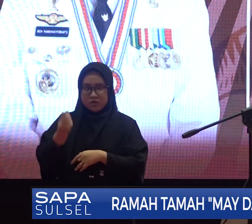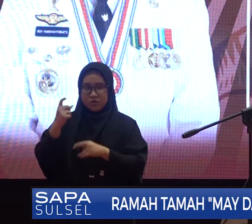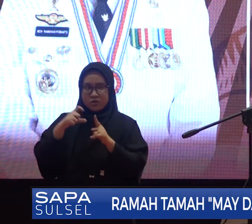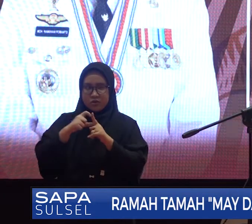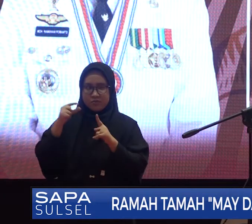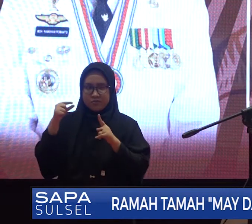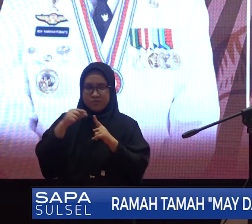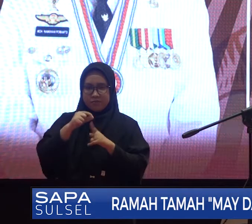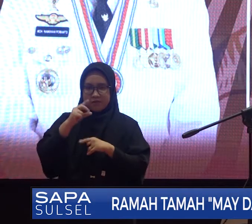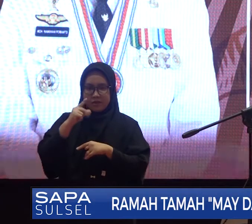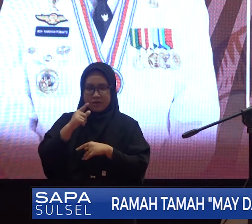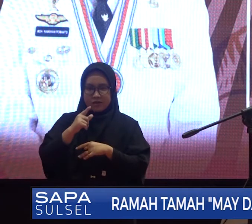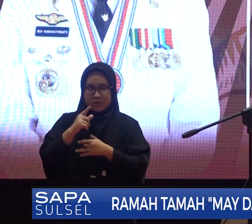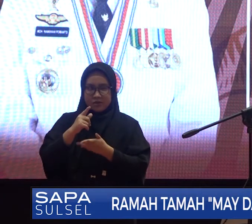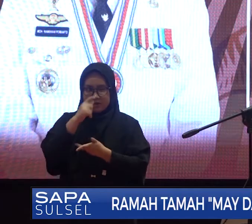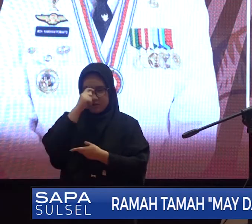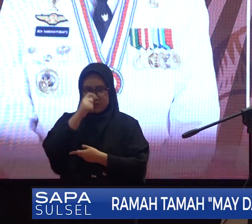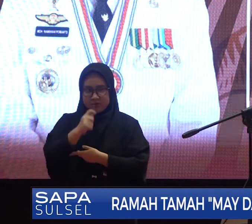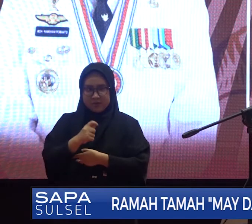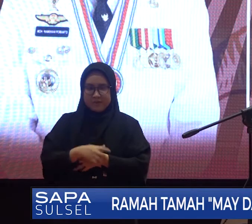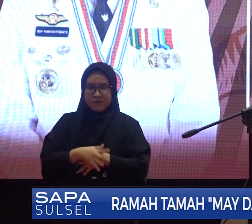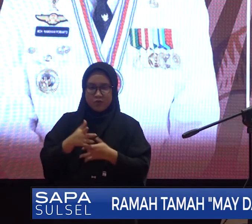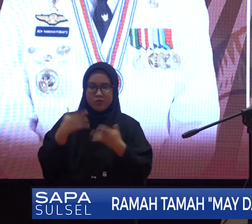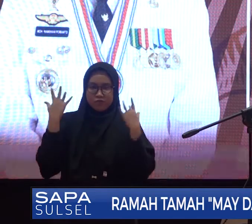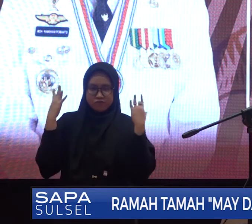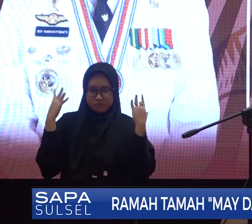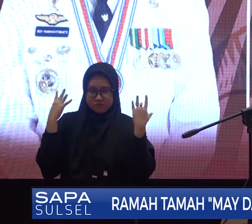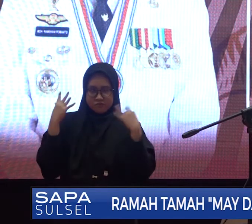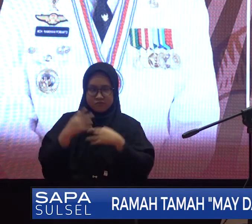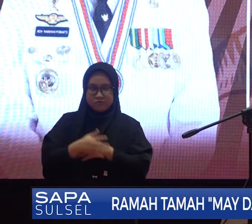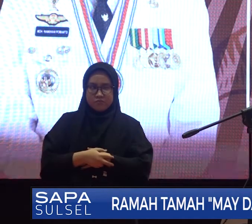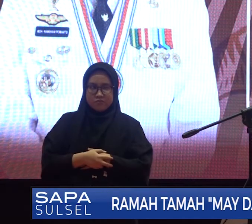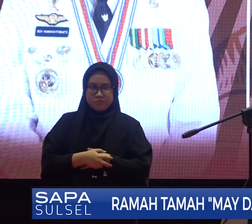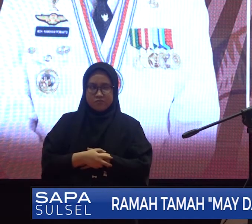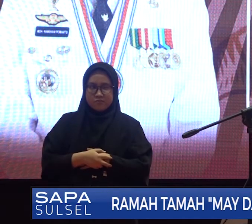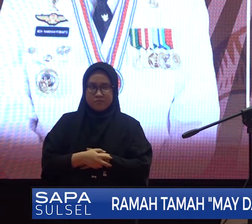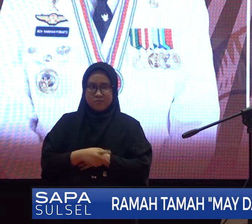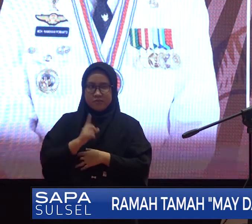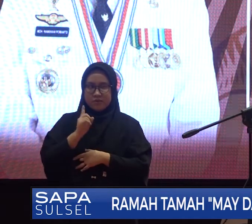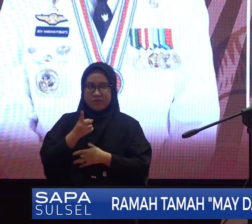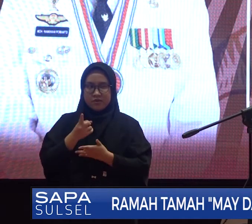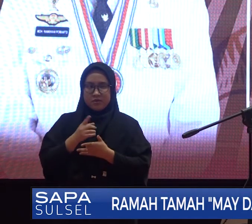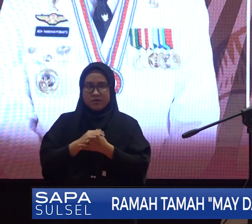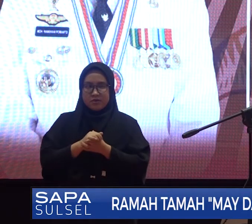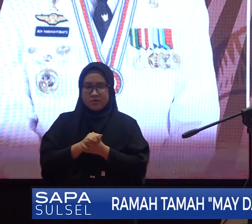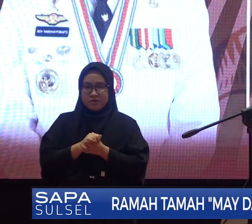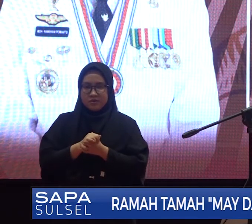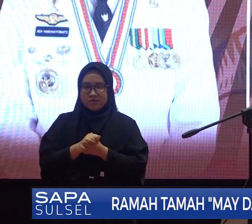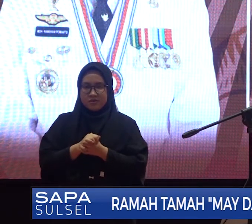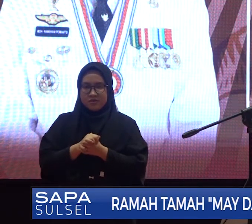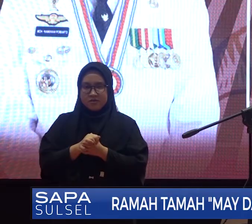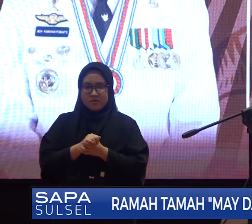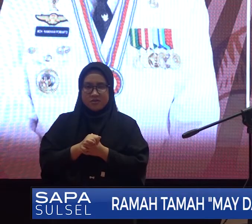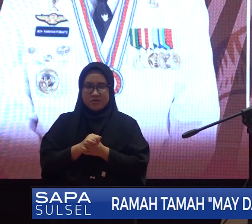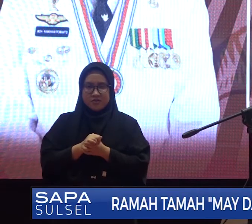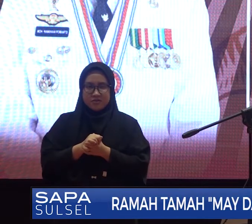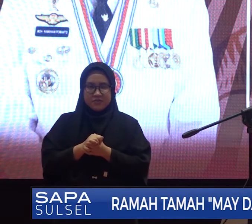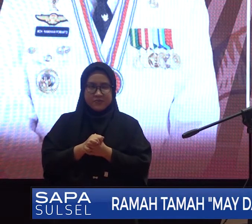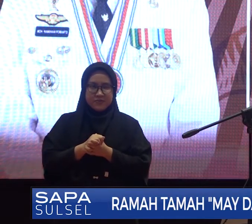mendapatkan penghargaan luar biasa ya Luar biasa Makanya saya bilang tidak sekongkol Jini karena temanku jadi semua itu Jadi jangan